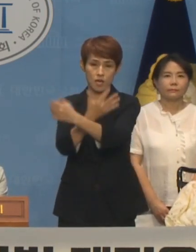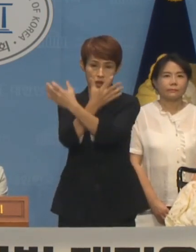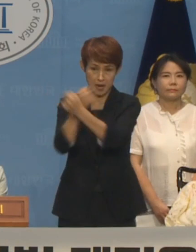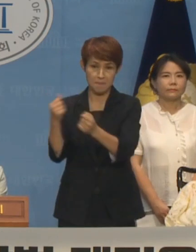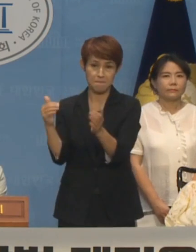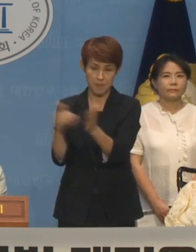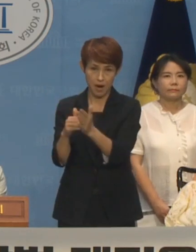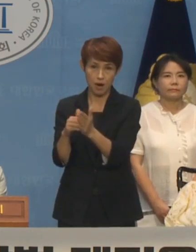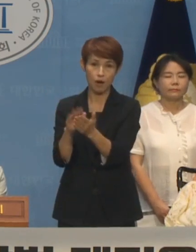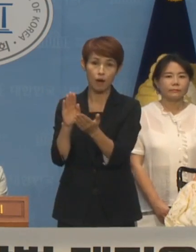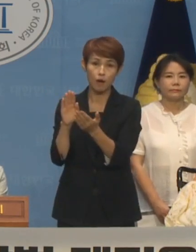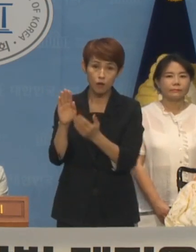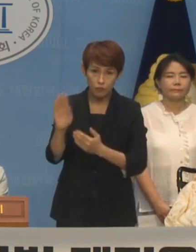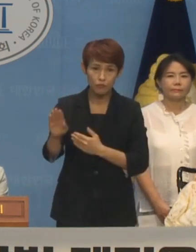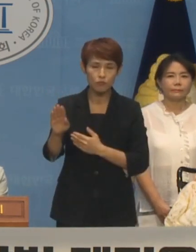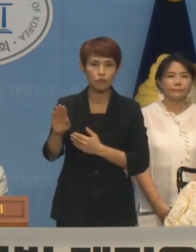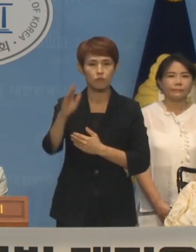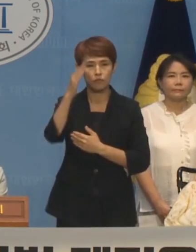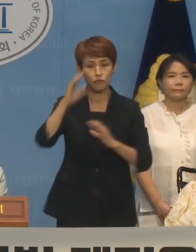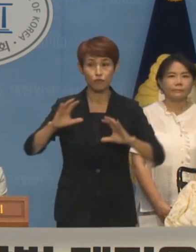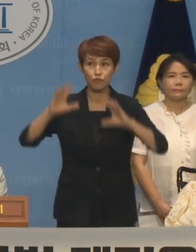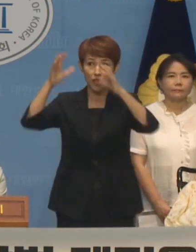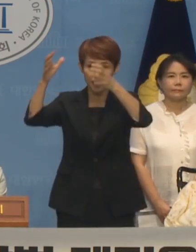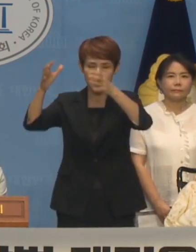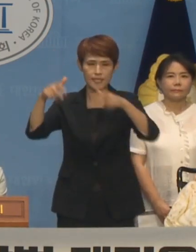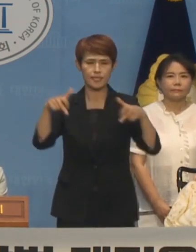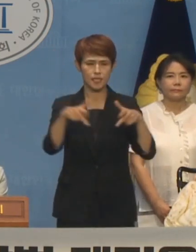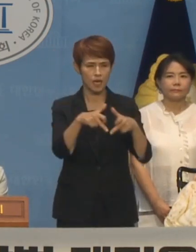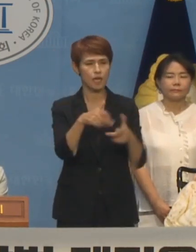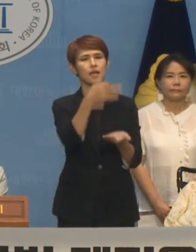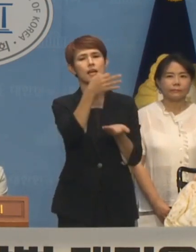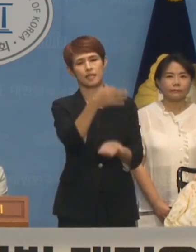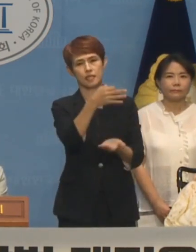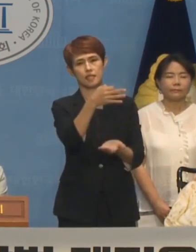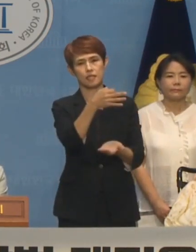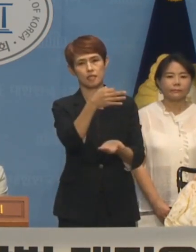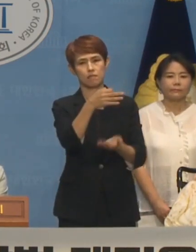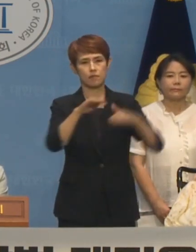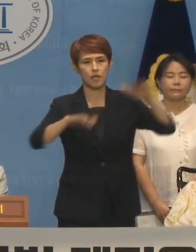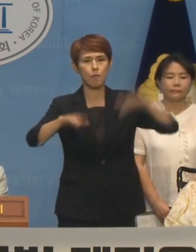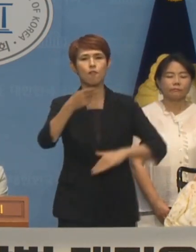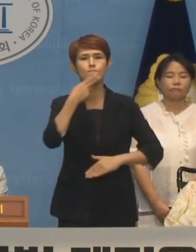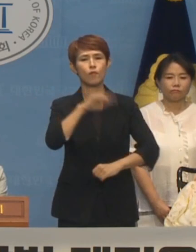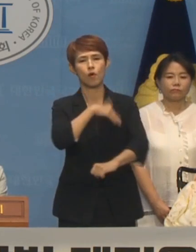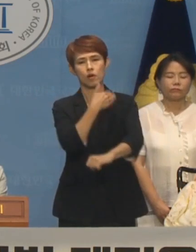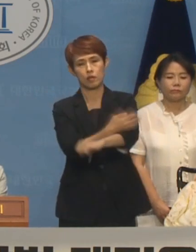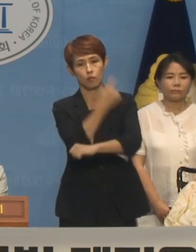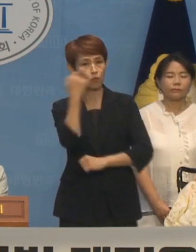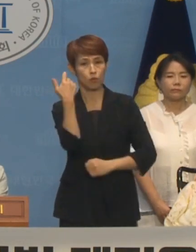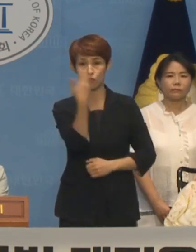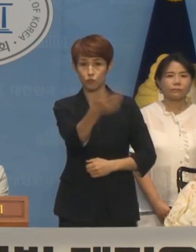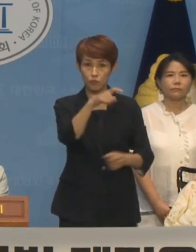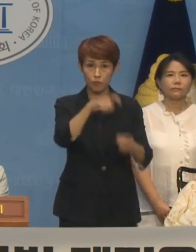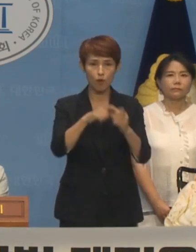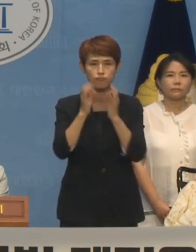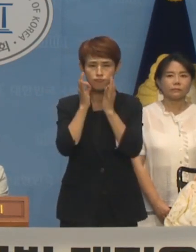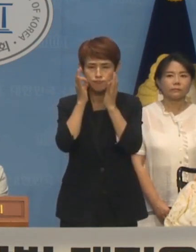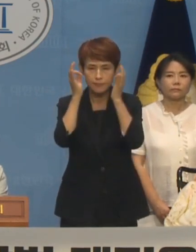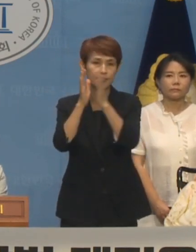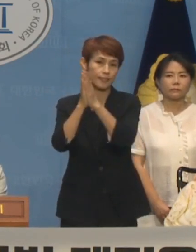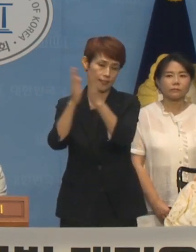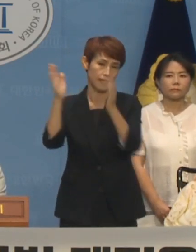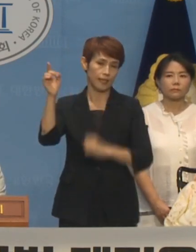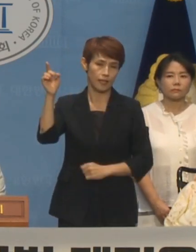채택으로 국제사회는 장애인의 천부적 가치와 차별받지 않을 권리를 보장하기 위한 노력을